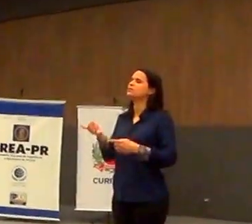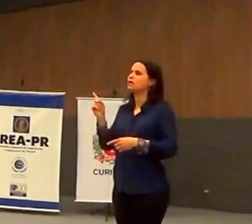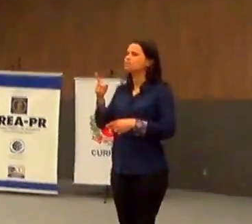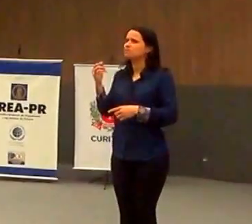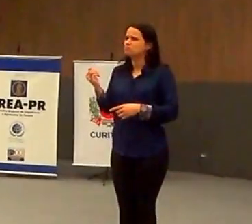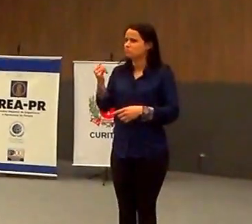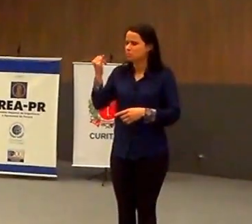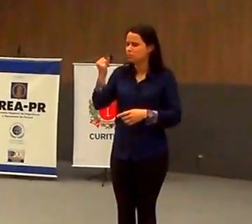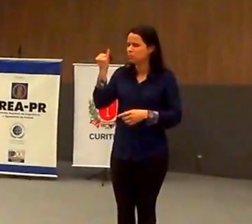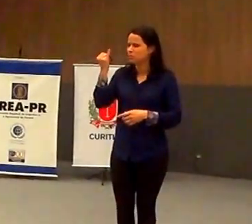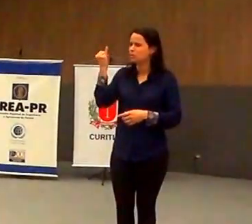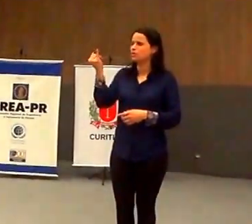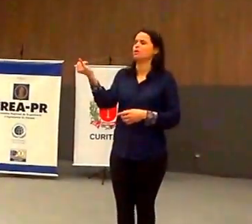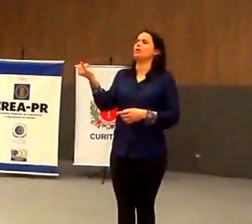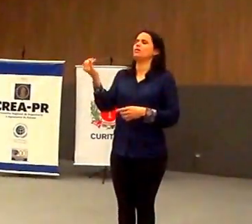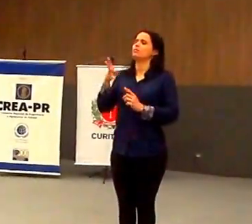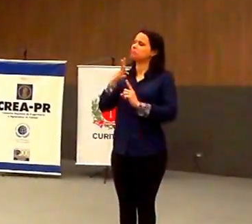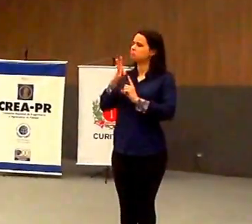recursos.